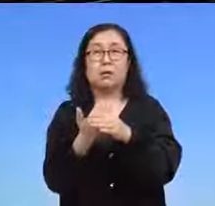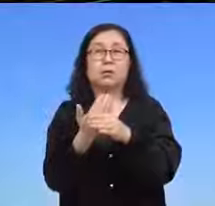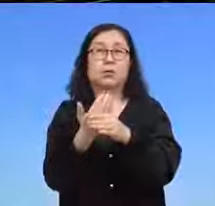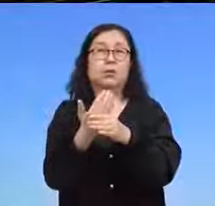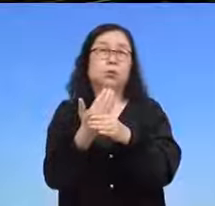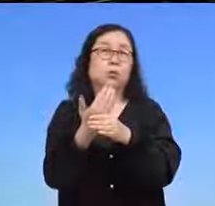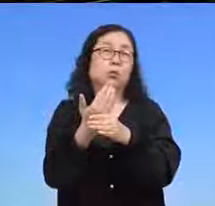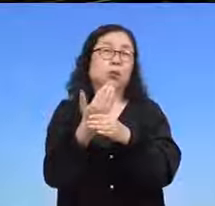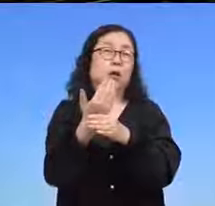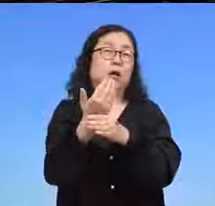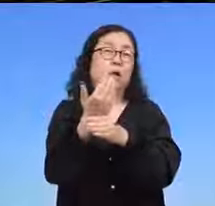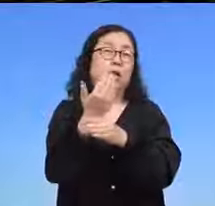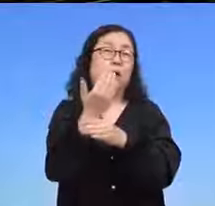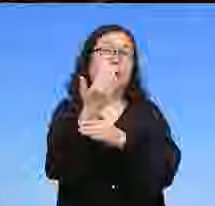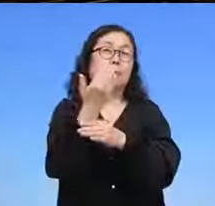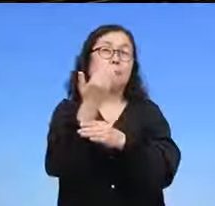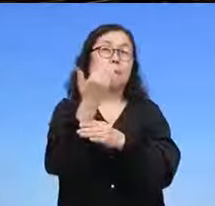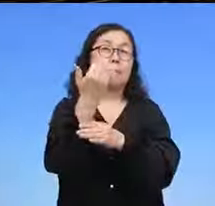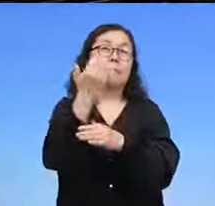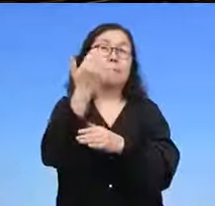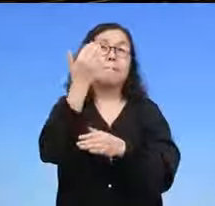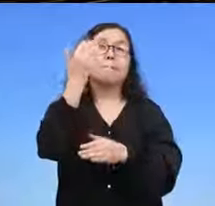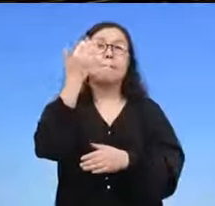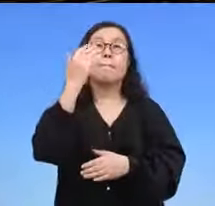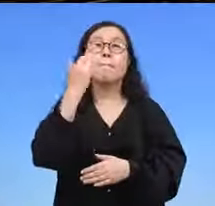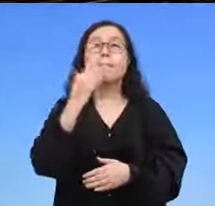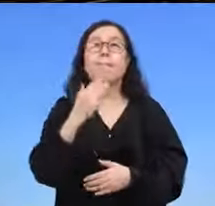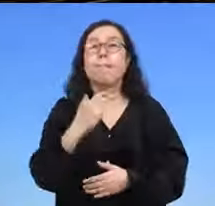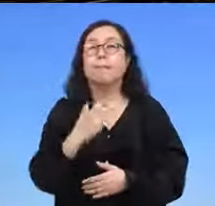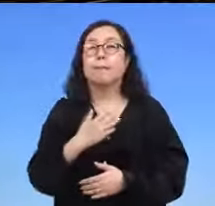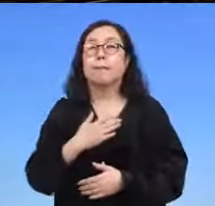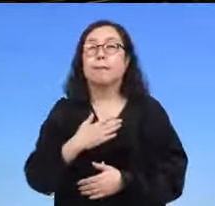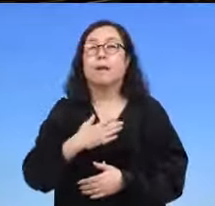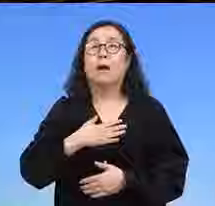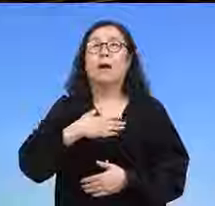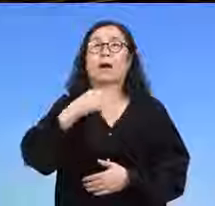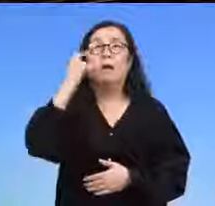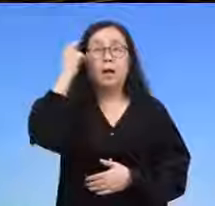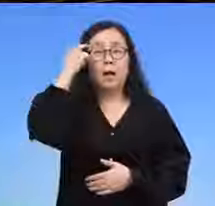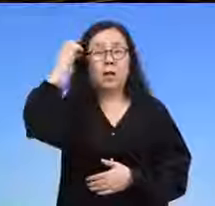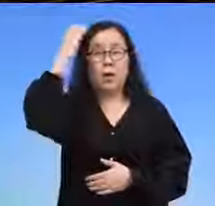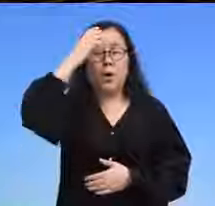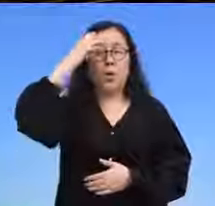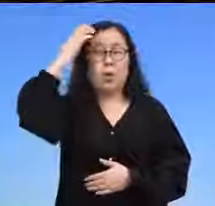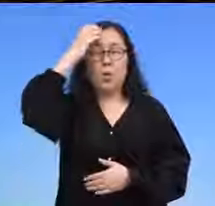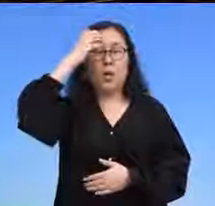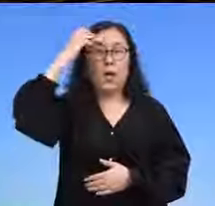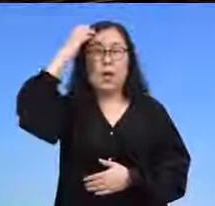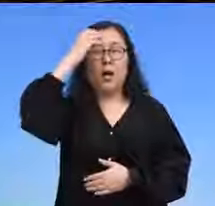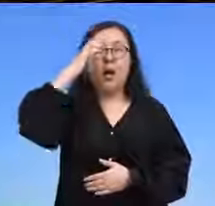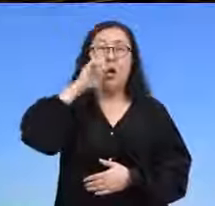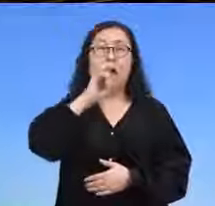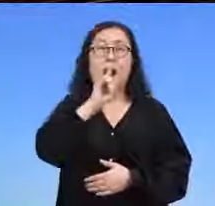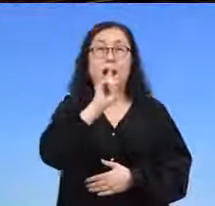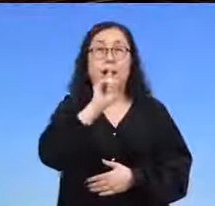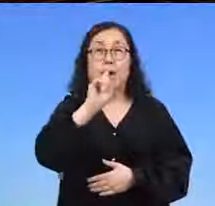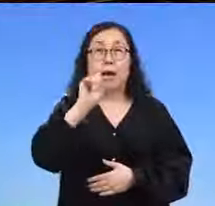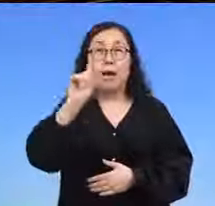여러분, 우리 자신들에게 이렇게 한번 선포해 보세요. 나의 영혼아 잠잠히